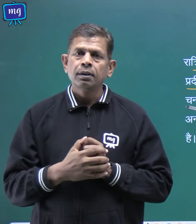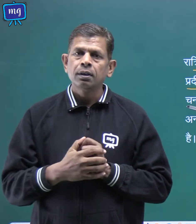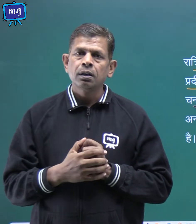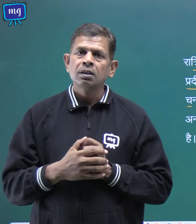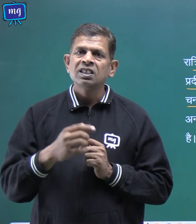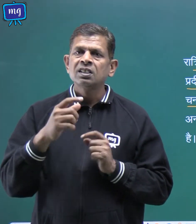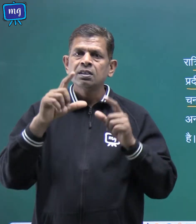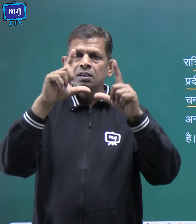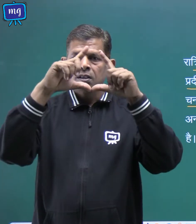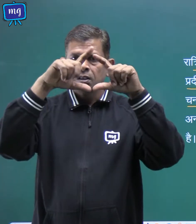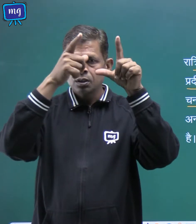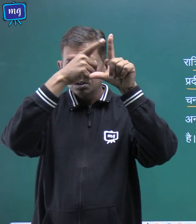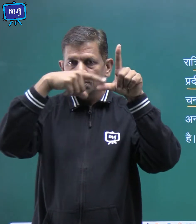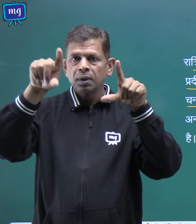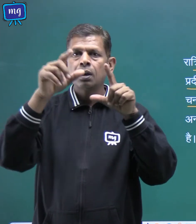चंद्रमा